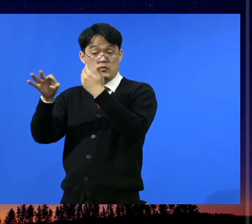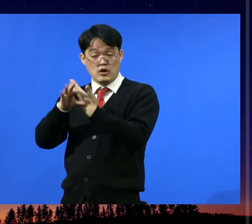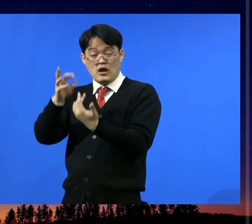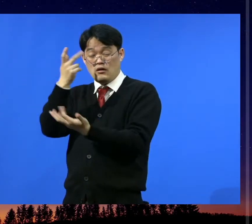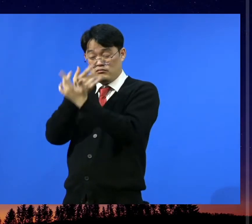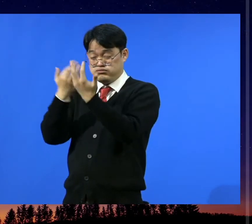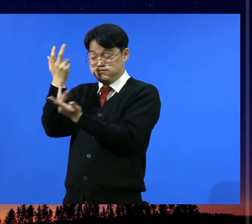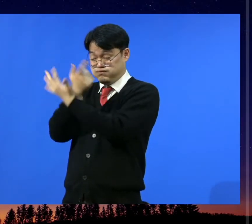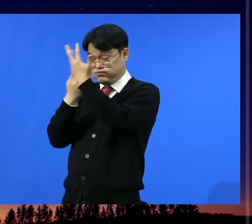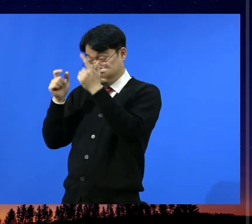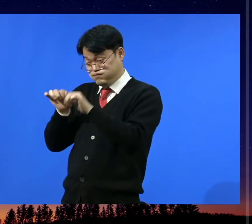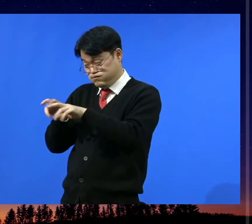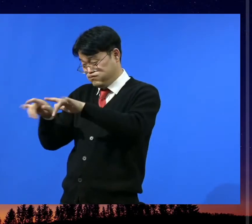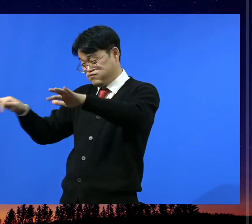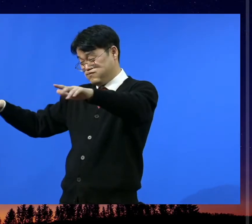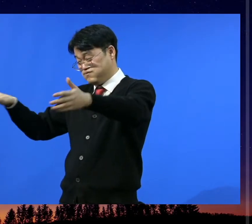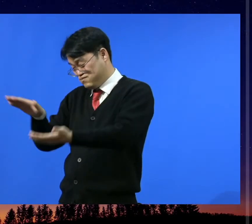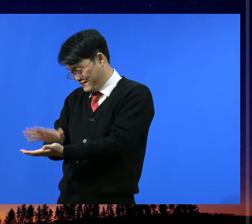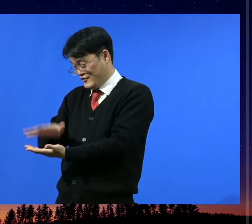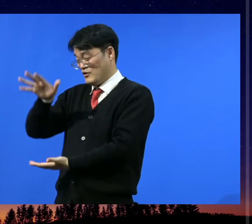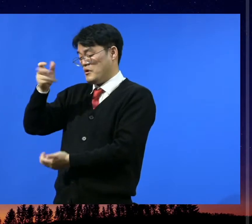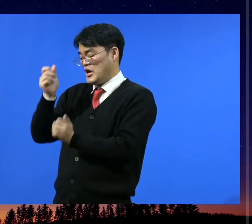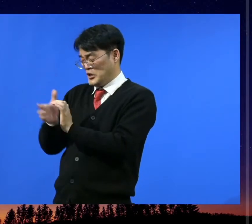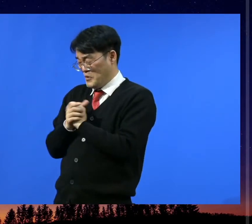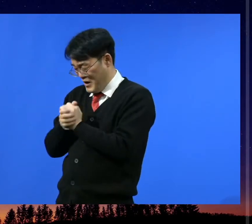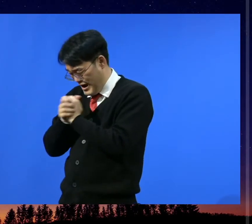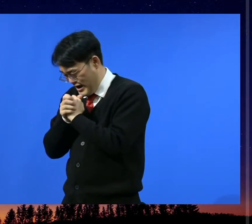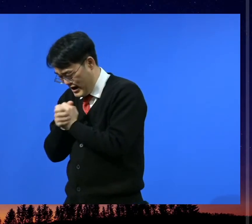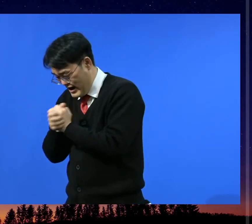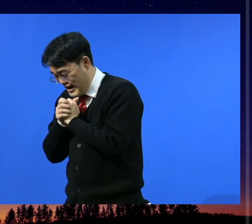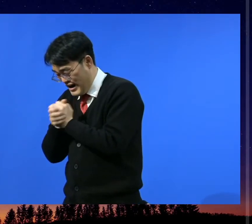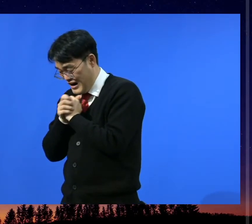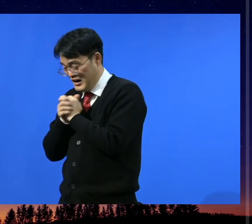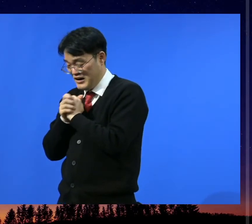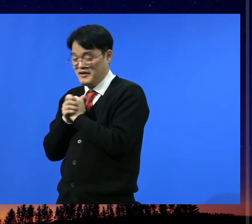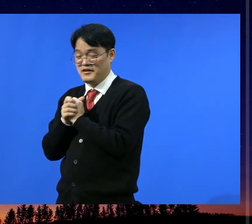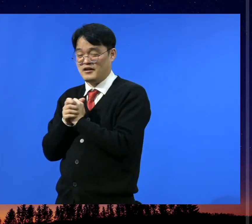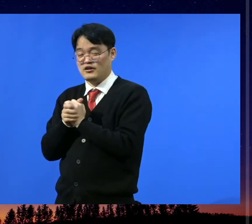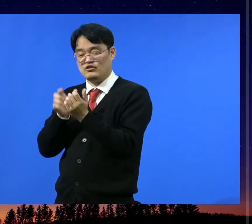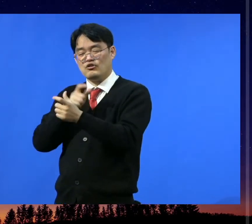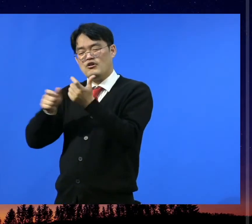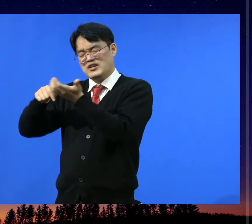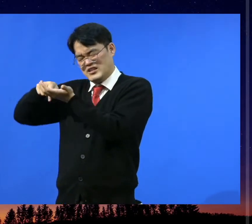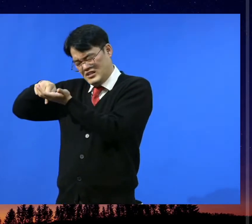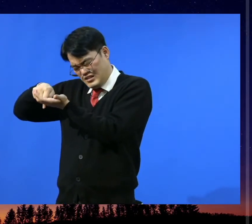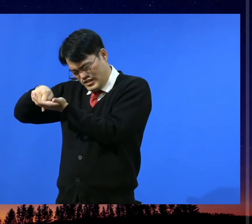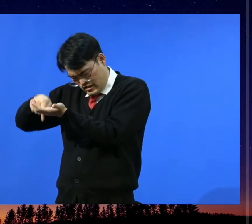술술술술 풀리니까 기도하는 시간 가는 줄 모르고 막 기도가 나아가는 역사.